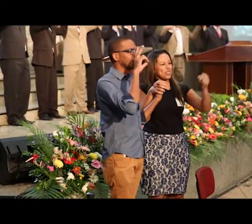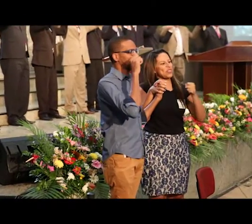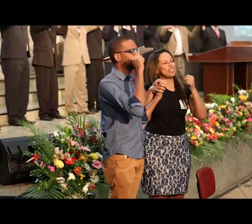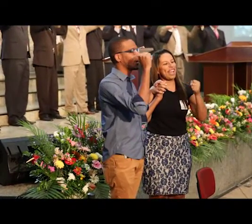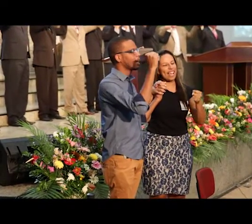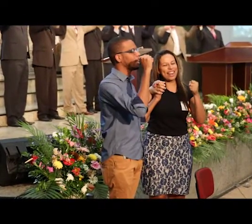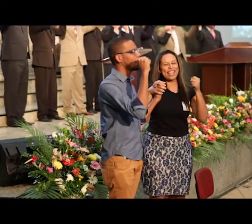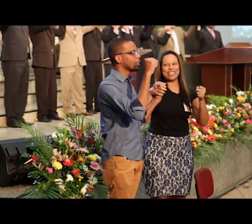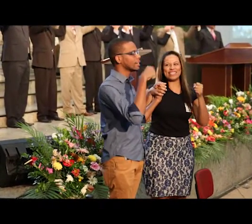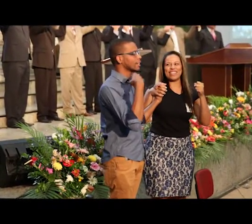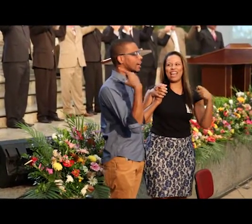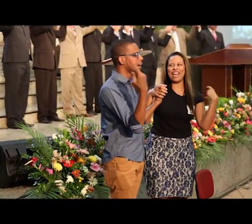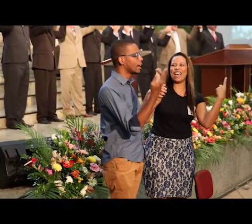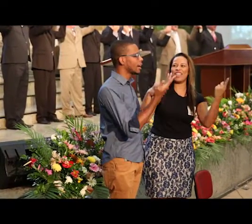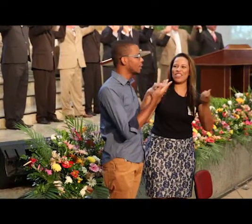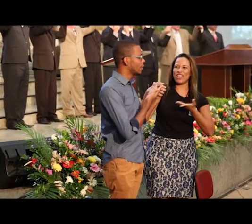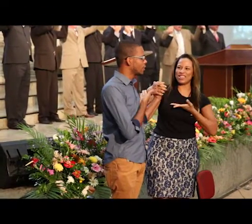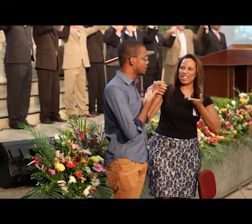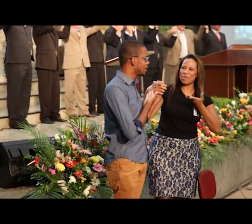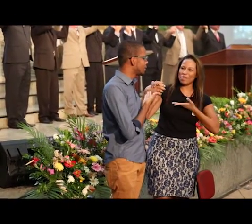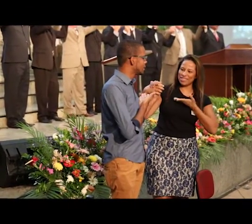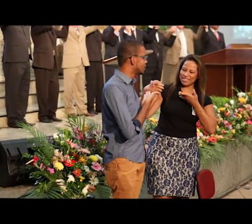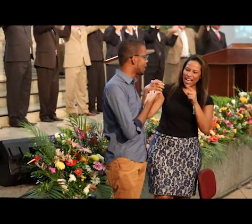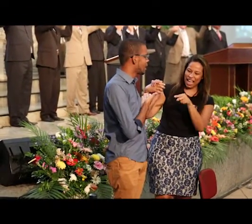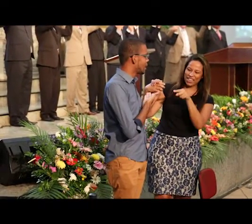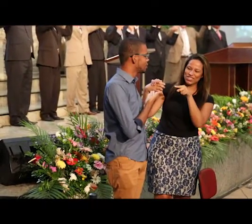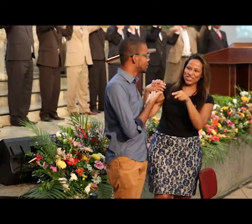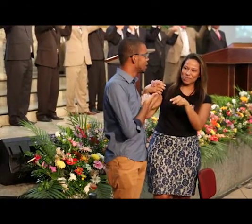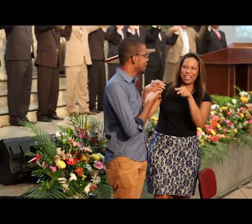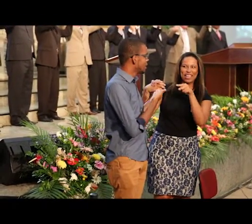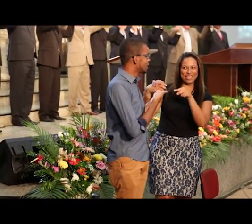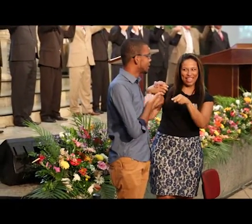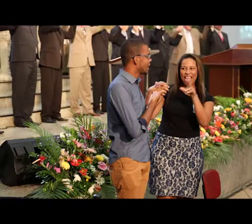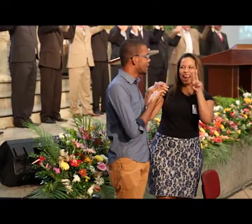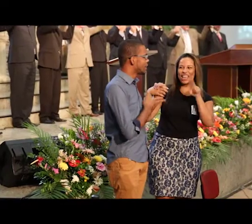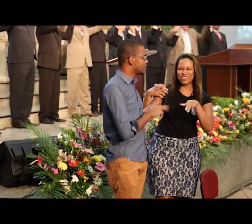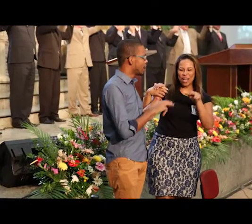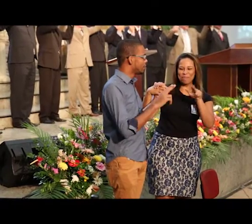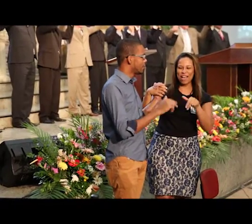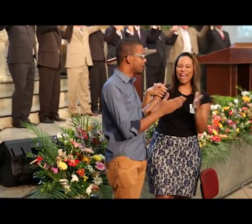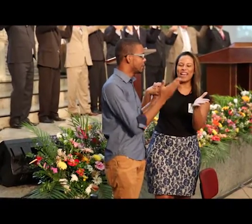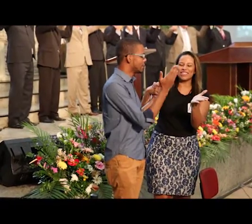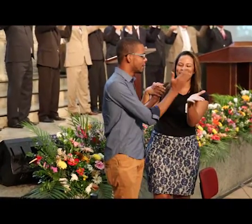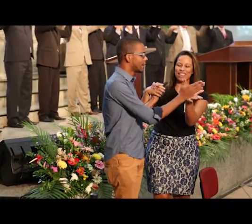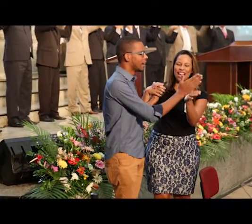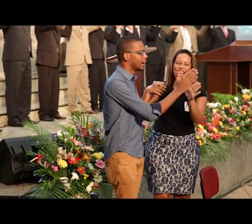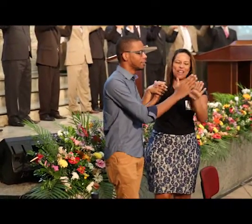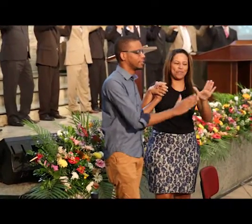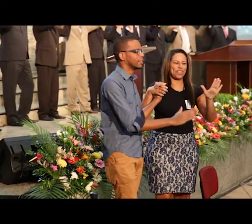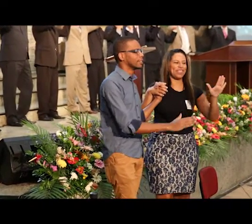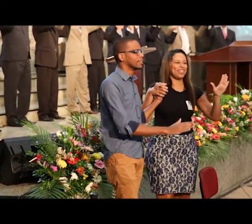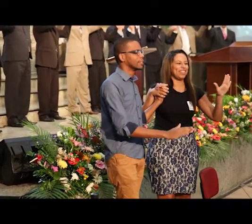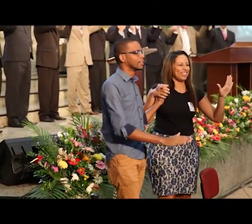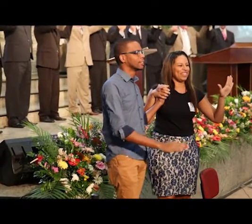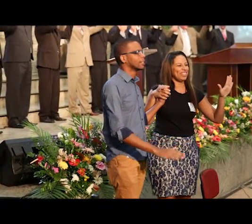oração. Restabeleça nossa amizade, que ela jamais tenha